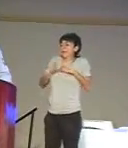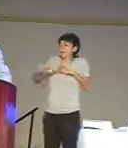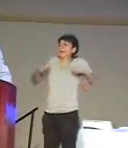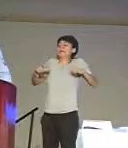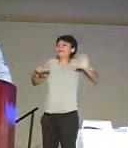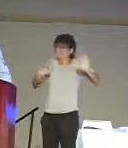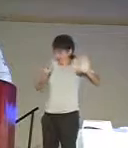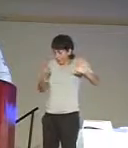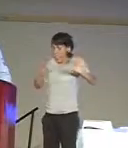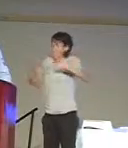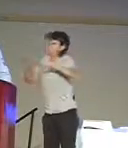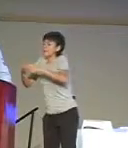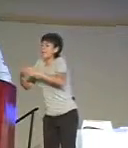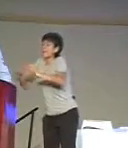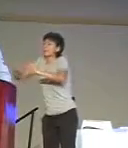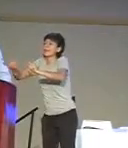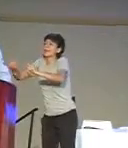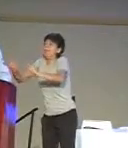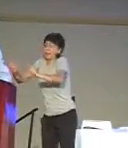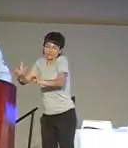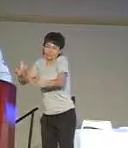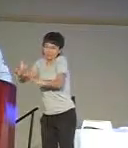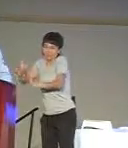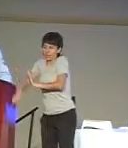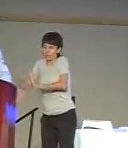Tlaxcala tuvo más muertes maternas que Uruguay.